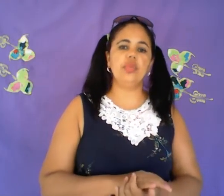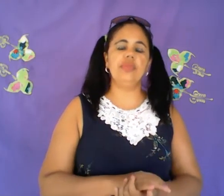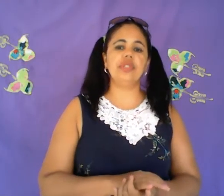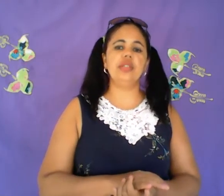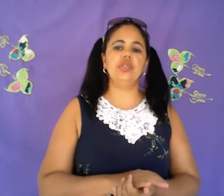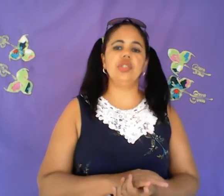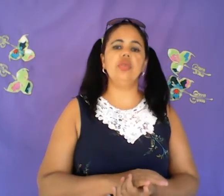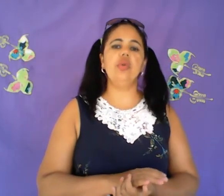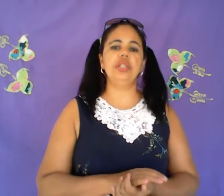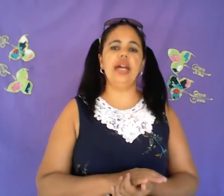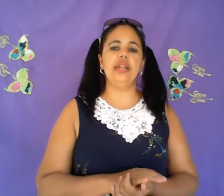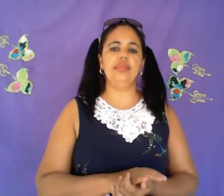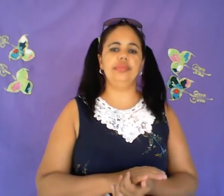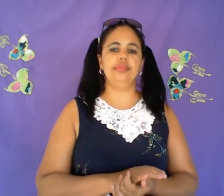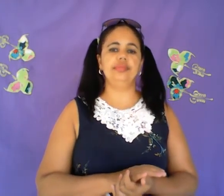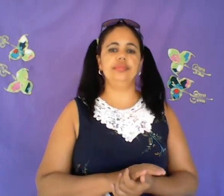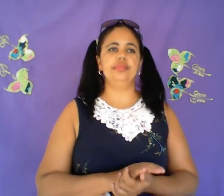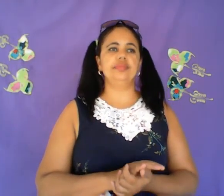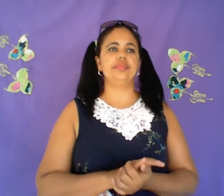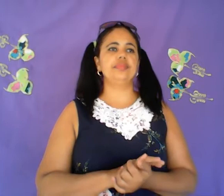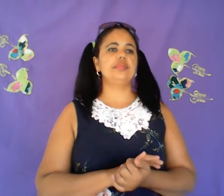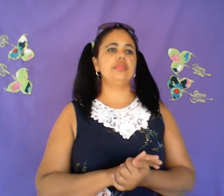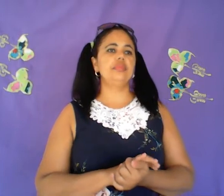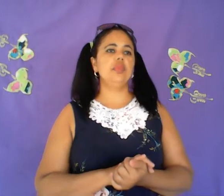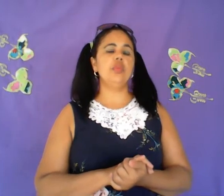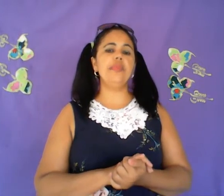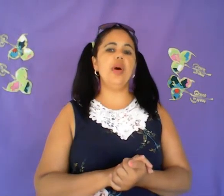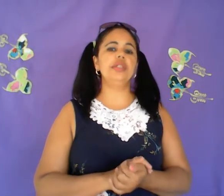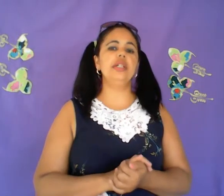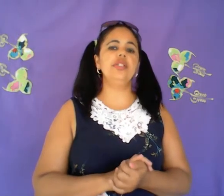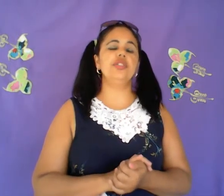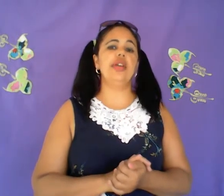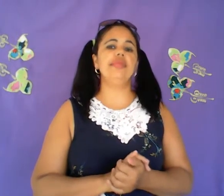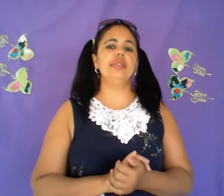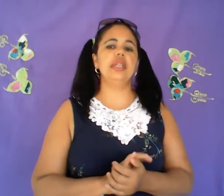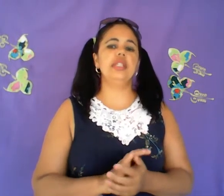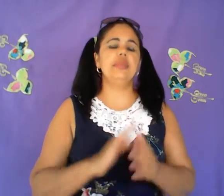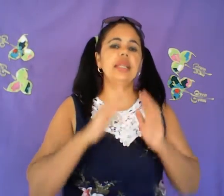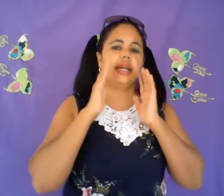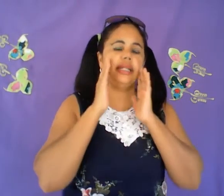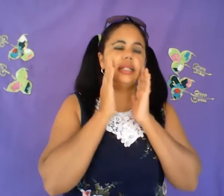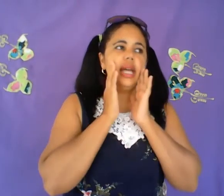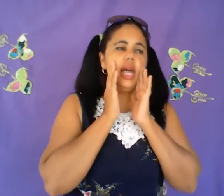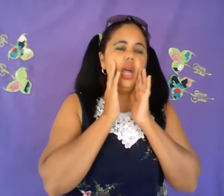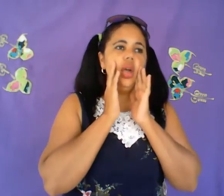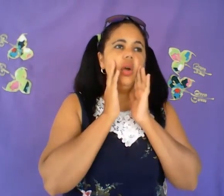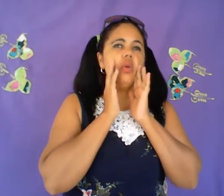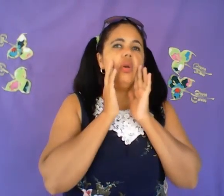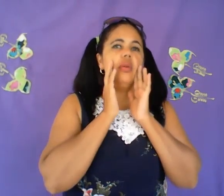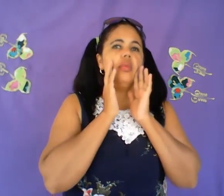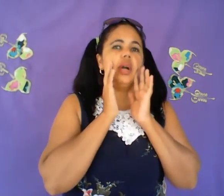você não dizer o contrário. O importante é vocês mentalizar que